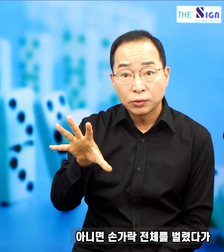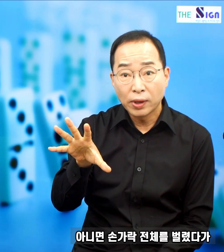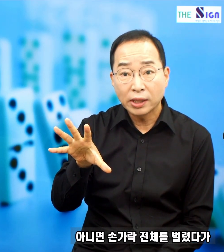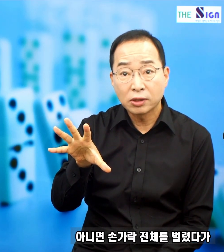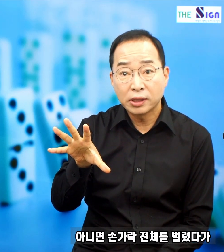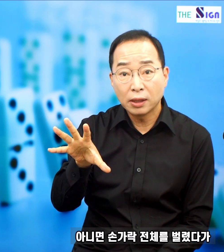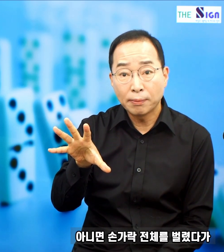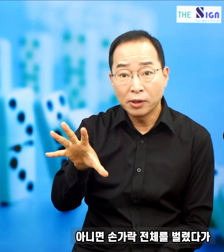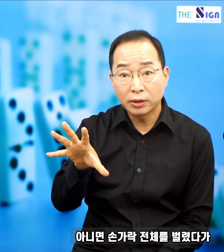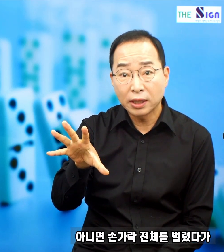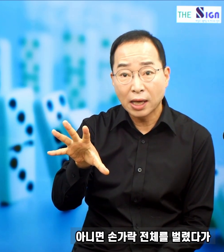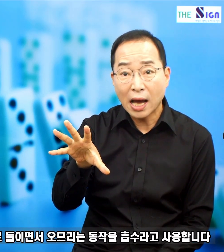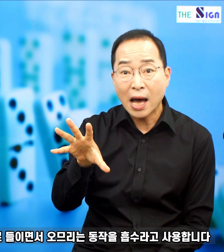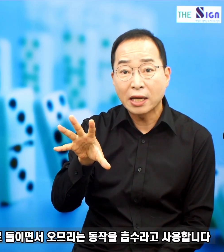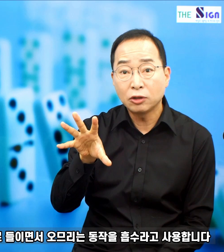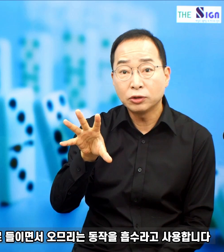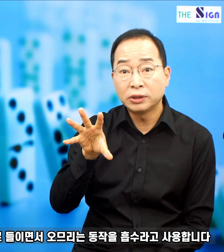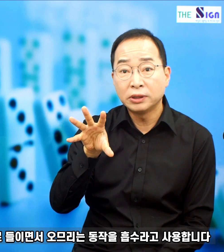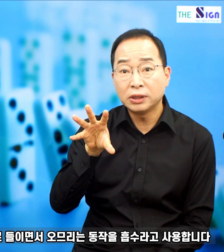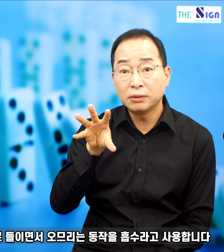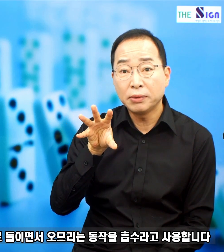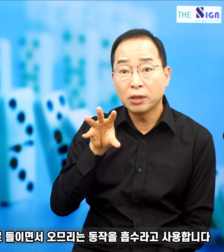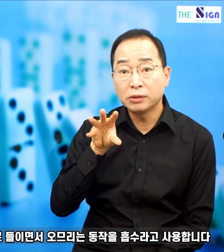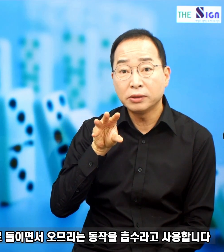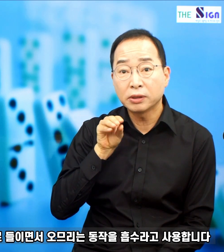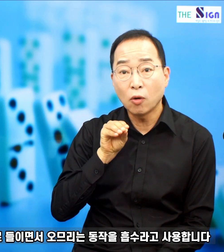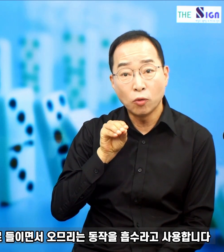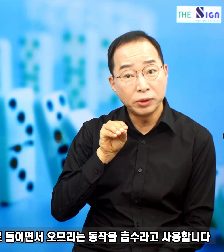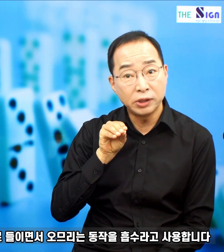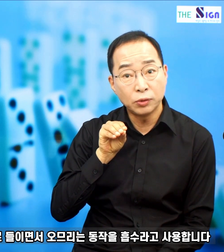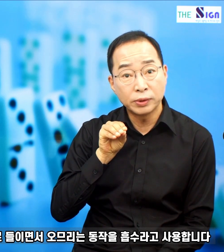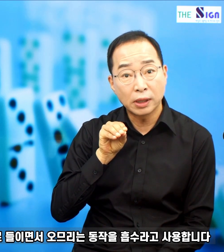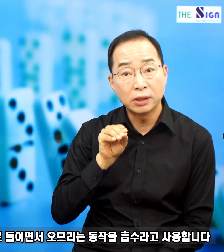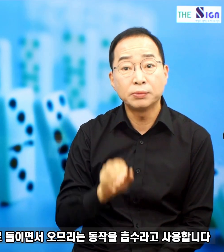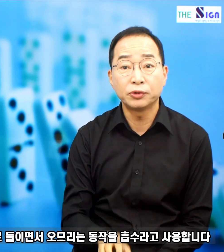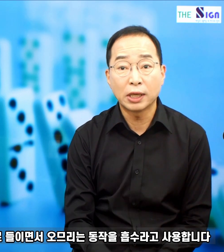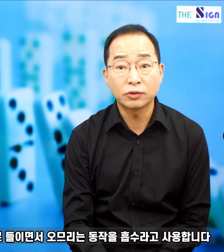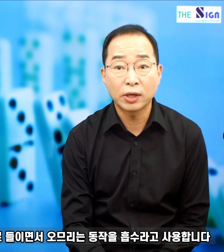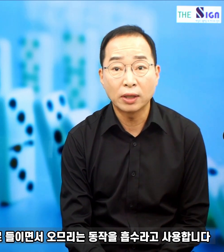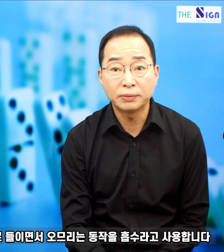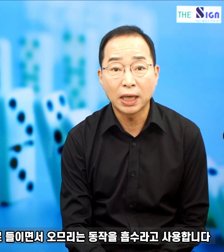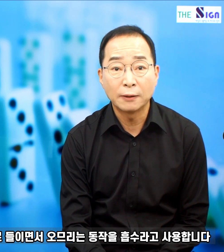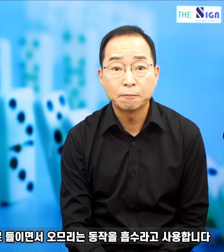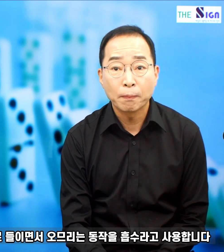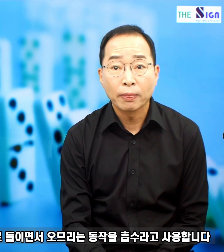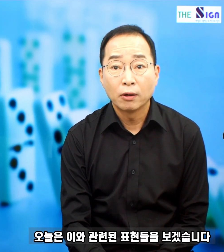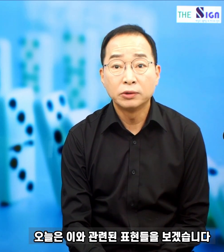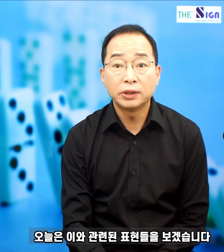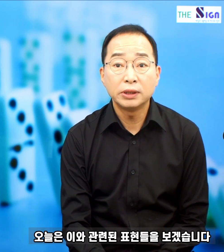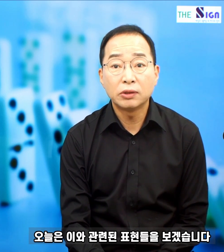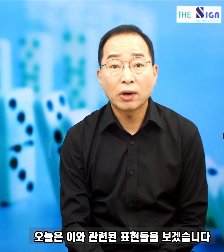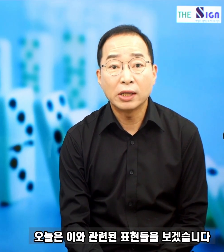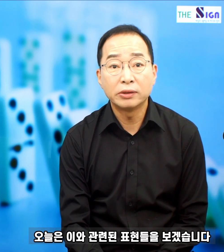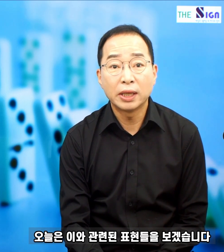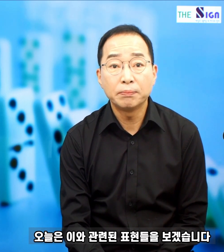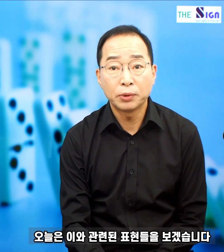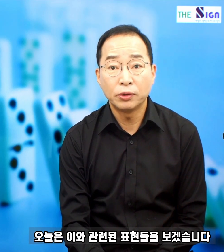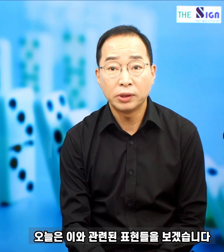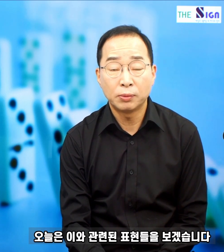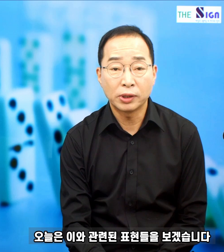손가락 전체를 벌렸다가 안으로 들이면서 오므리는 동작을 흡수라고 사용합니다. 오늘은 이와 관련된 표현들을